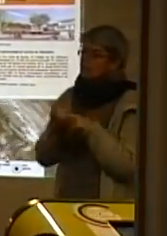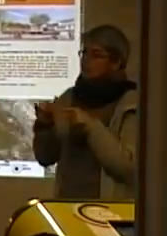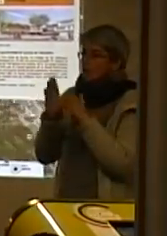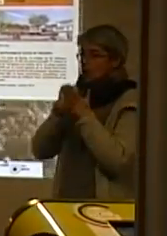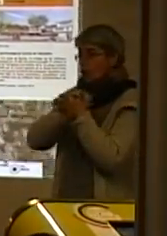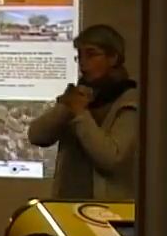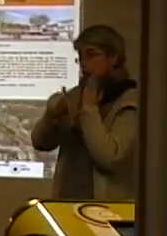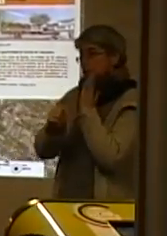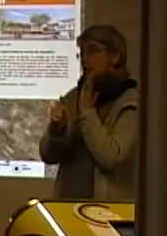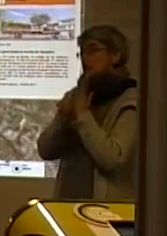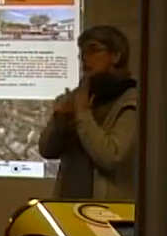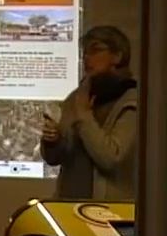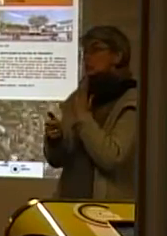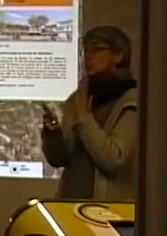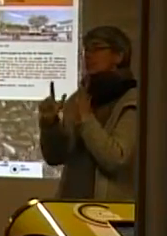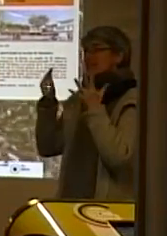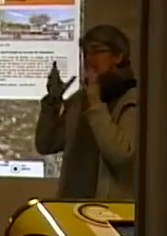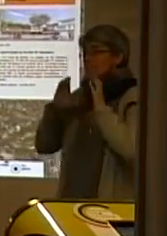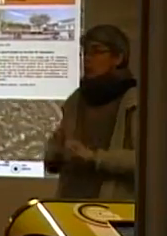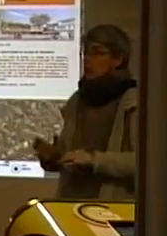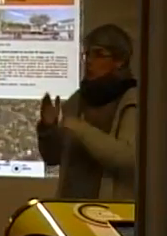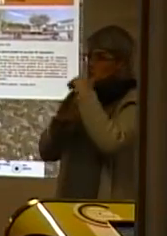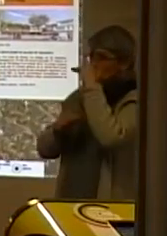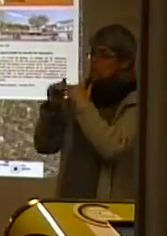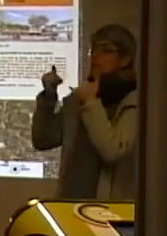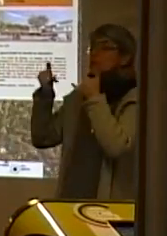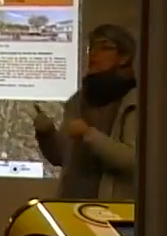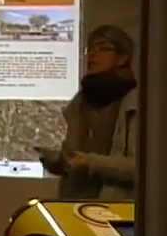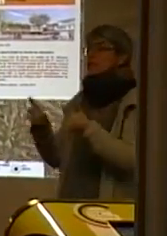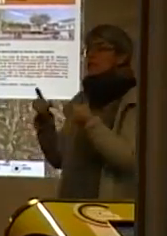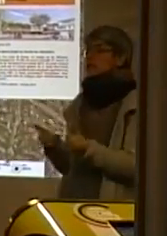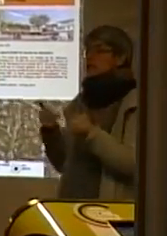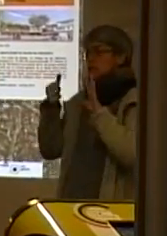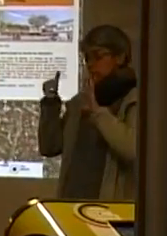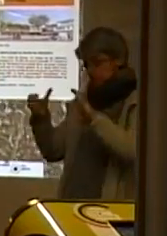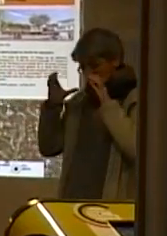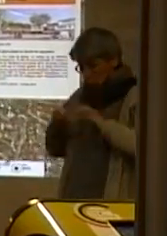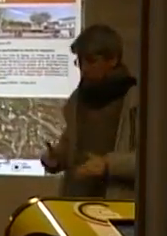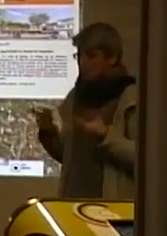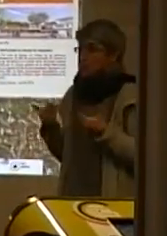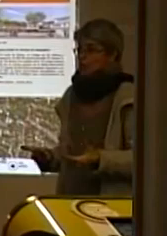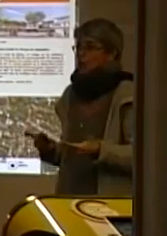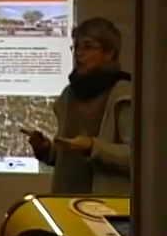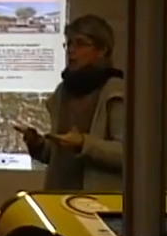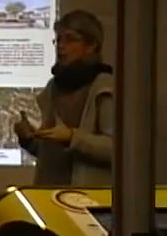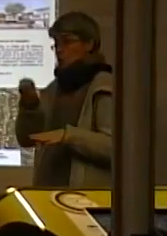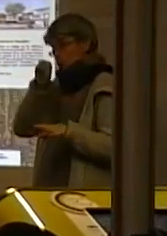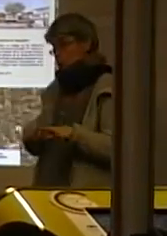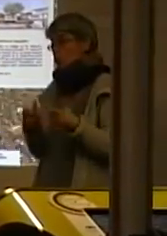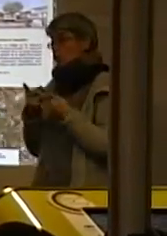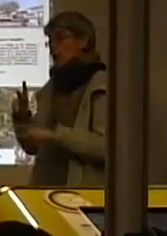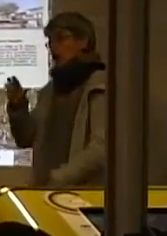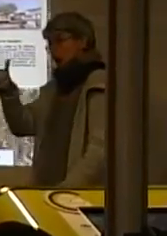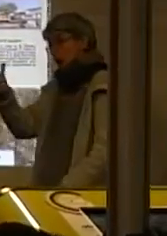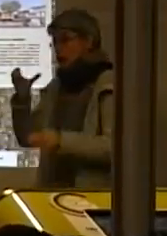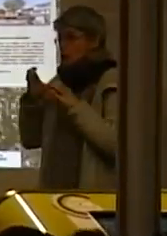et du conseil général, c'est la construction du 7e collège. À Aulnay-sous-Bois, il y a 6 collèges actuellement. Pour le sud de la ville, on a